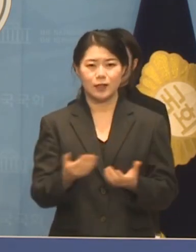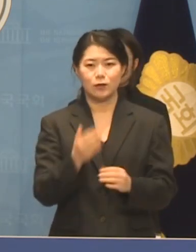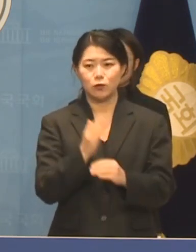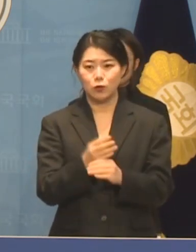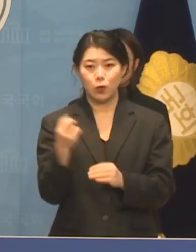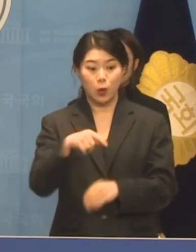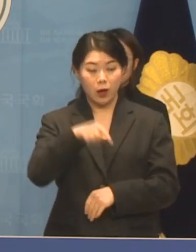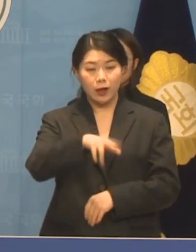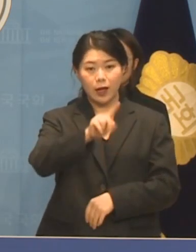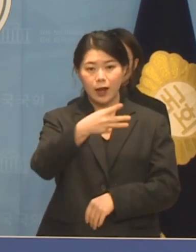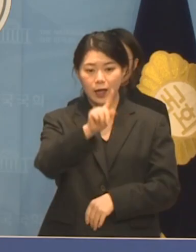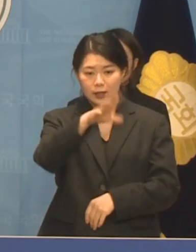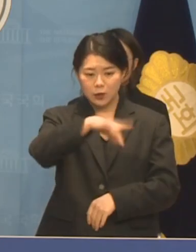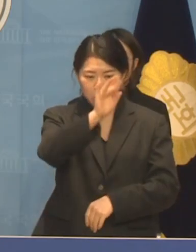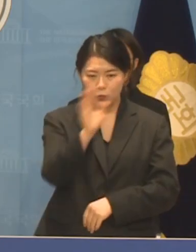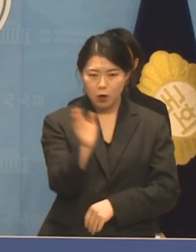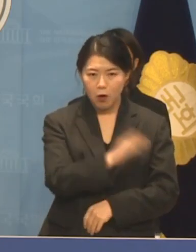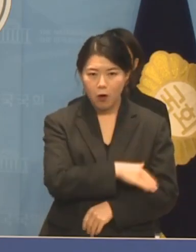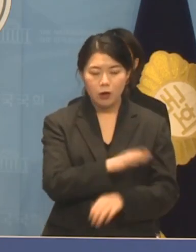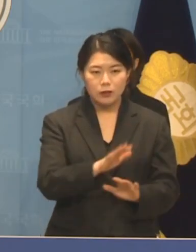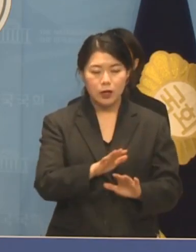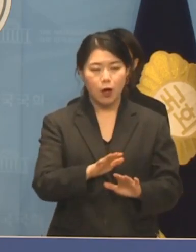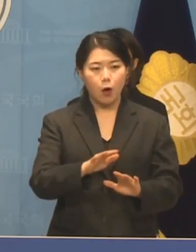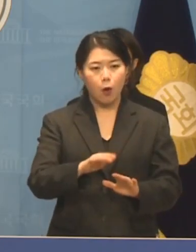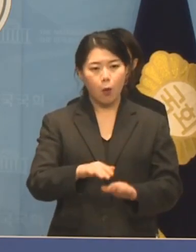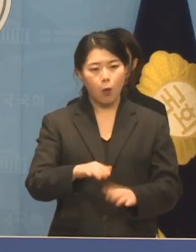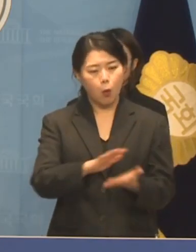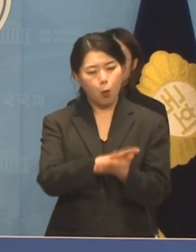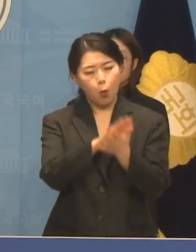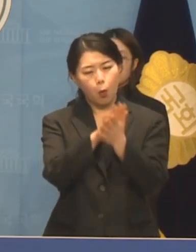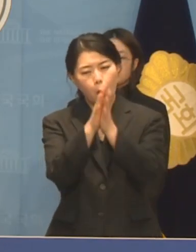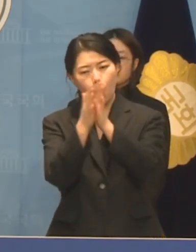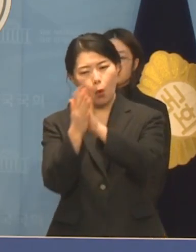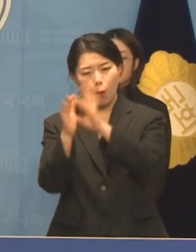늘 함께하면서 그 변화를 지켜왔습니다.